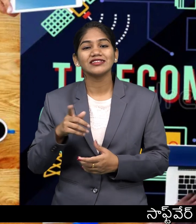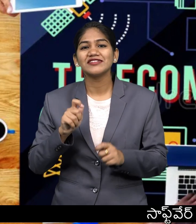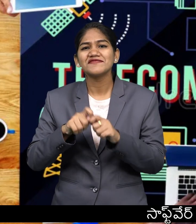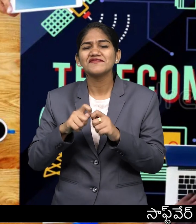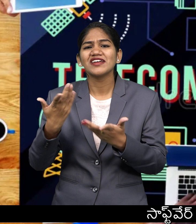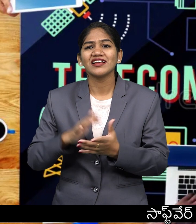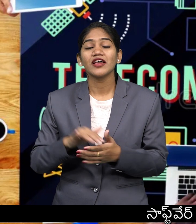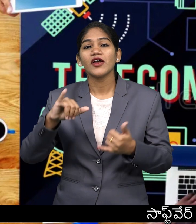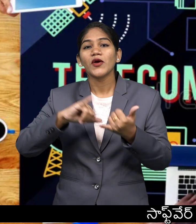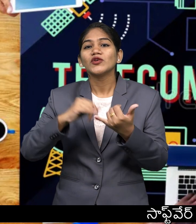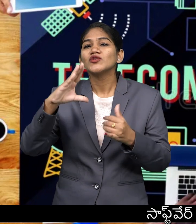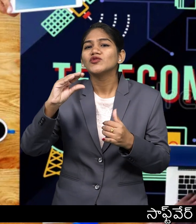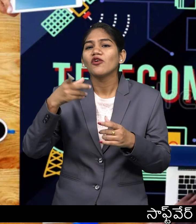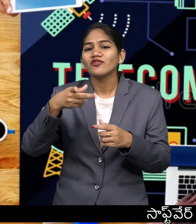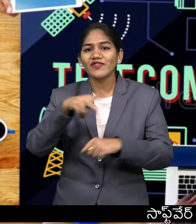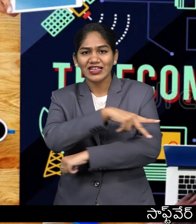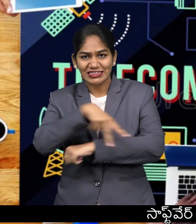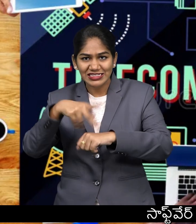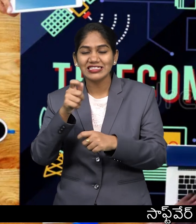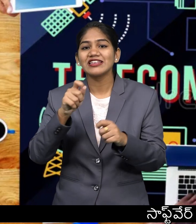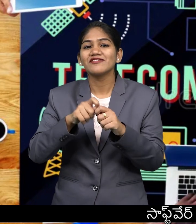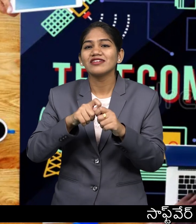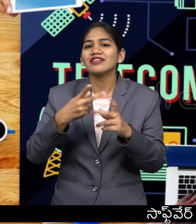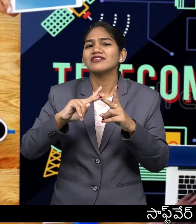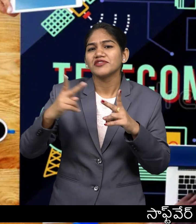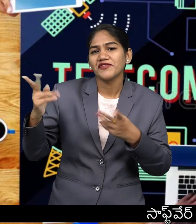సాఫ్ట్వేర్ సేవలను అందిస్తారు.